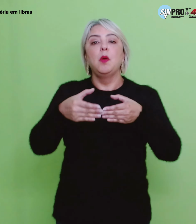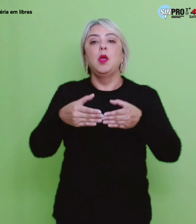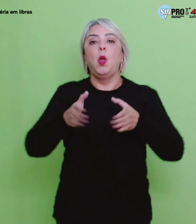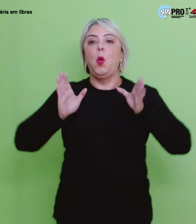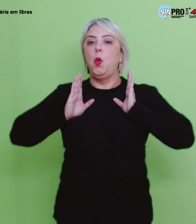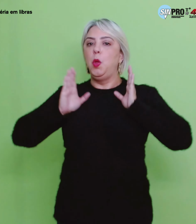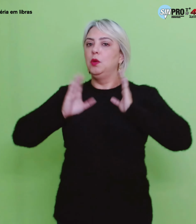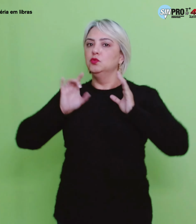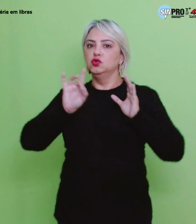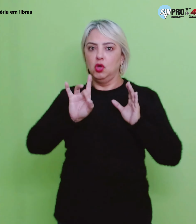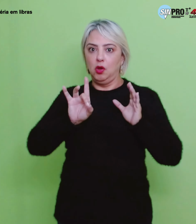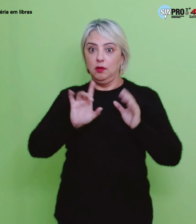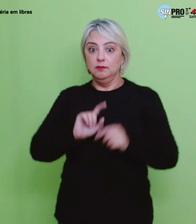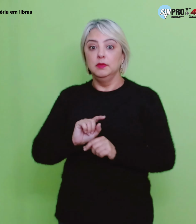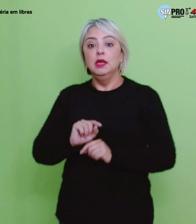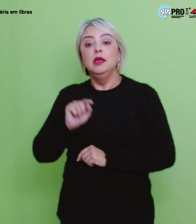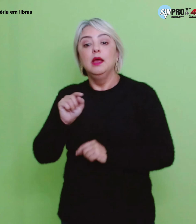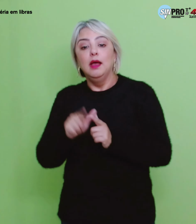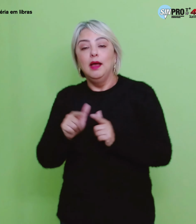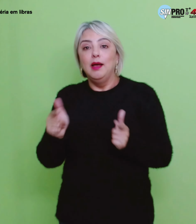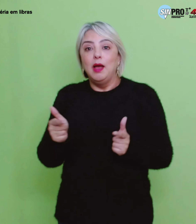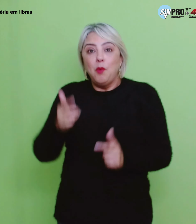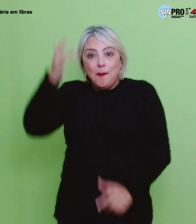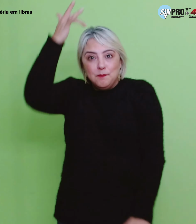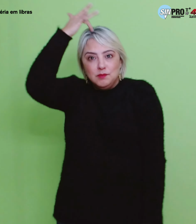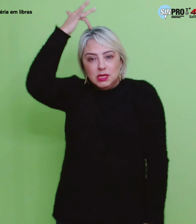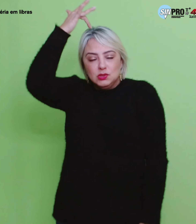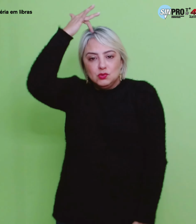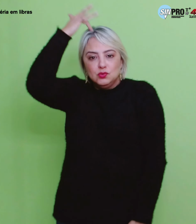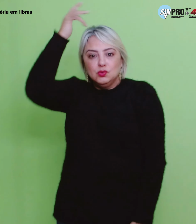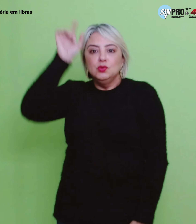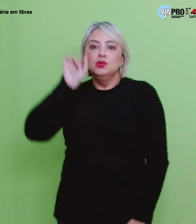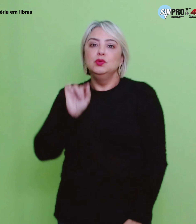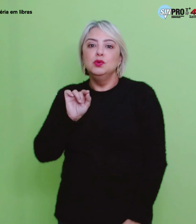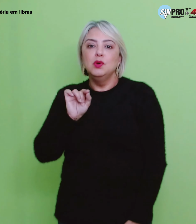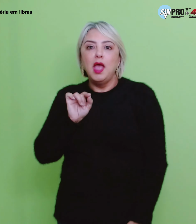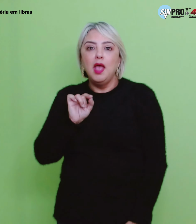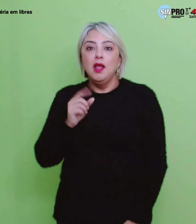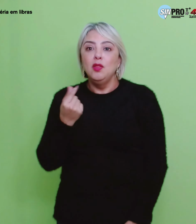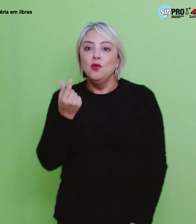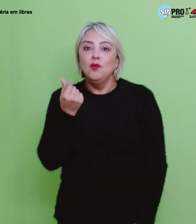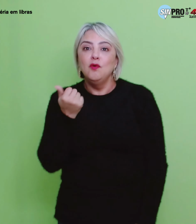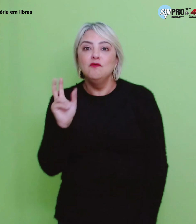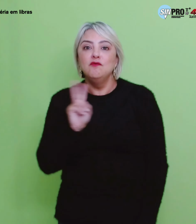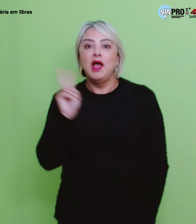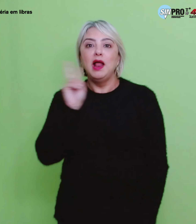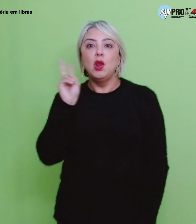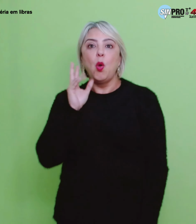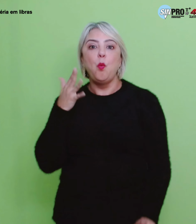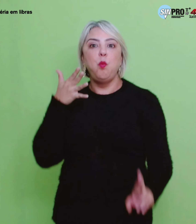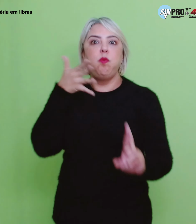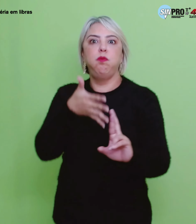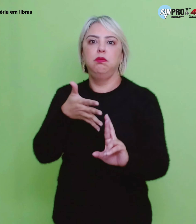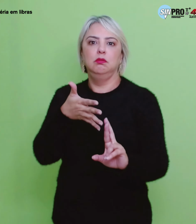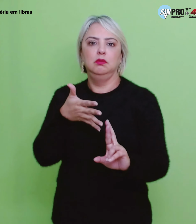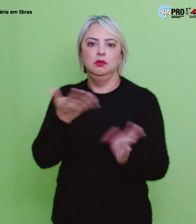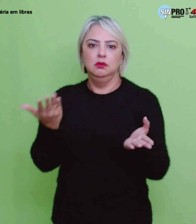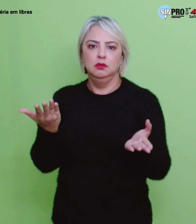restrita aos muito ricos. A aberração está no montante direcionado a este